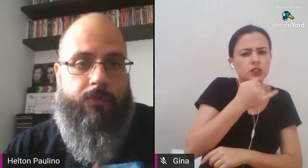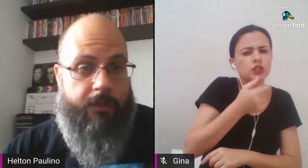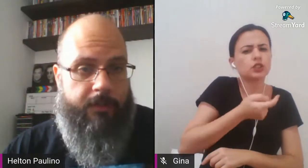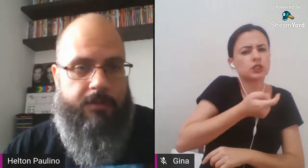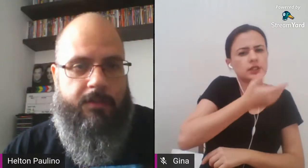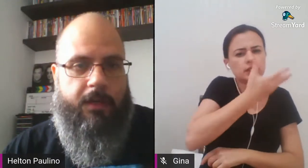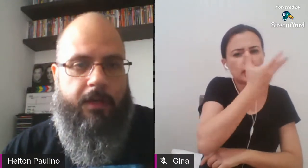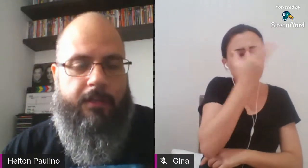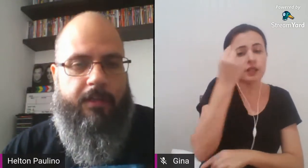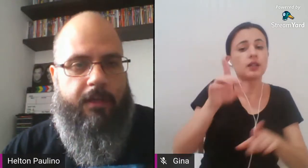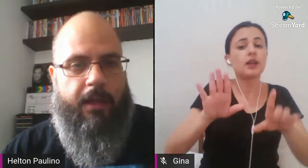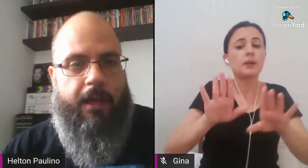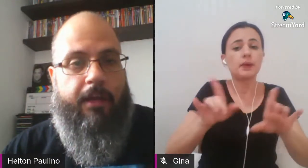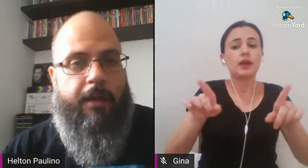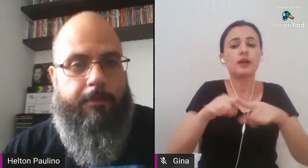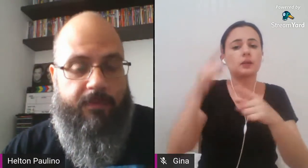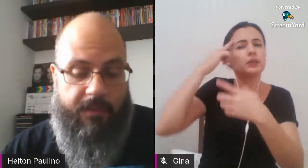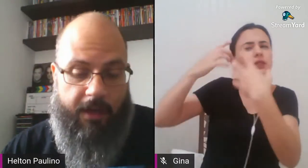né, motriz